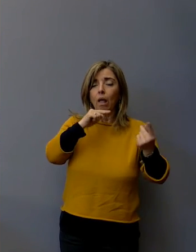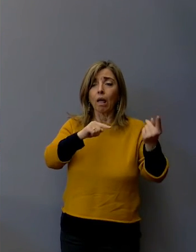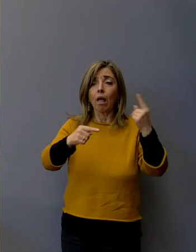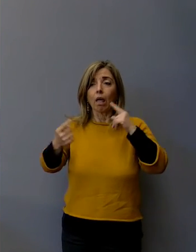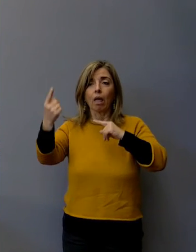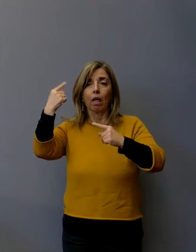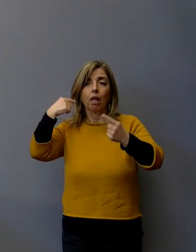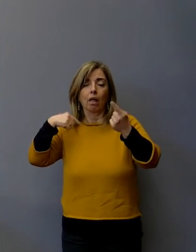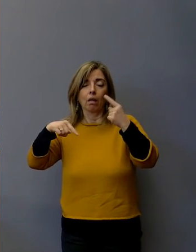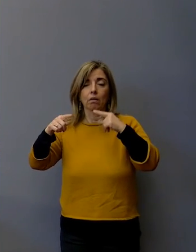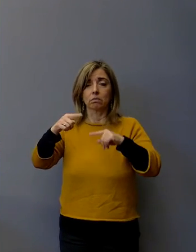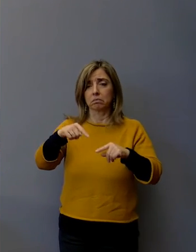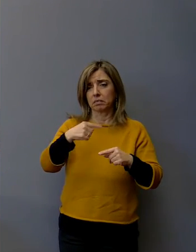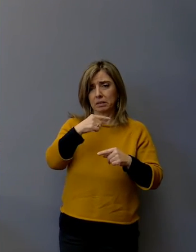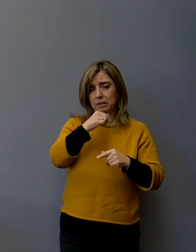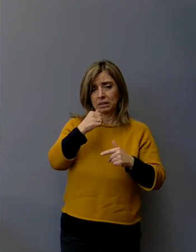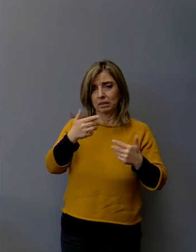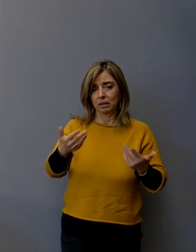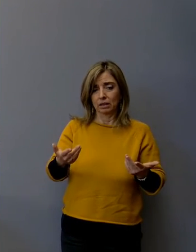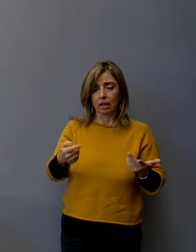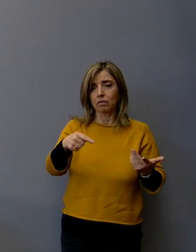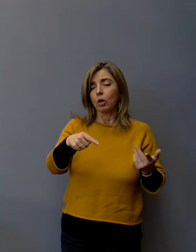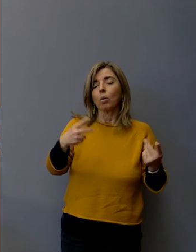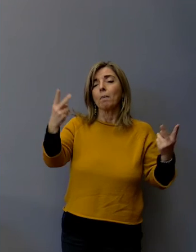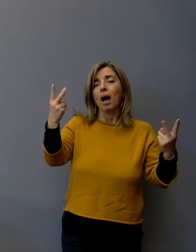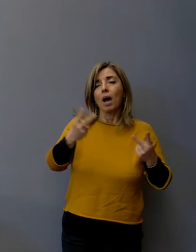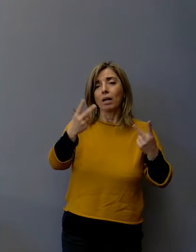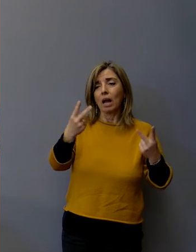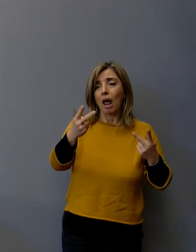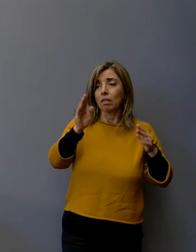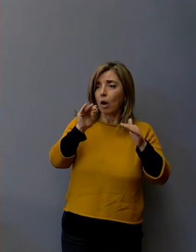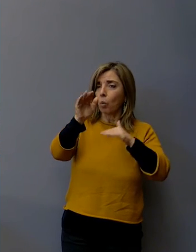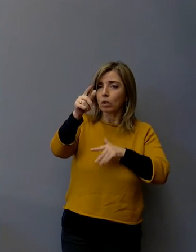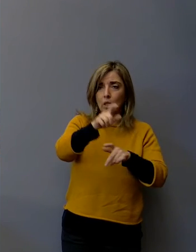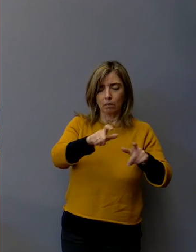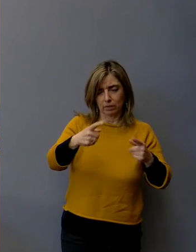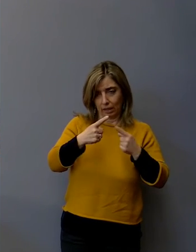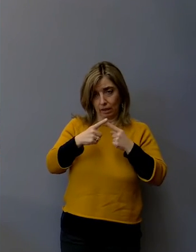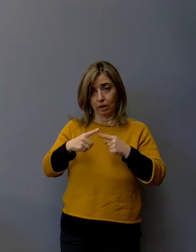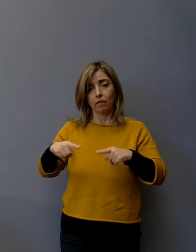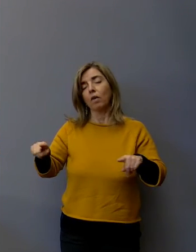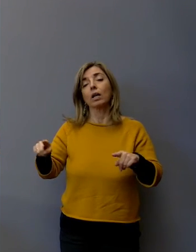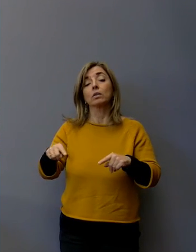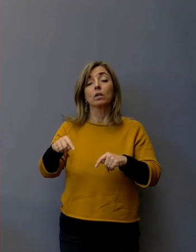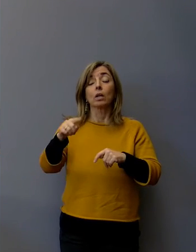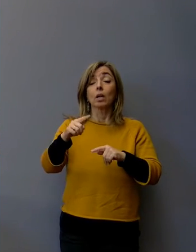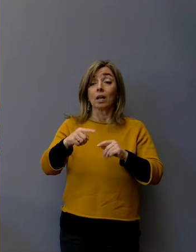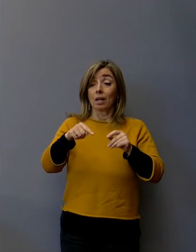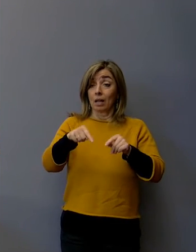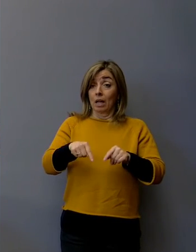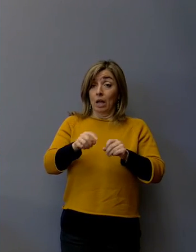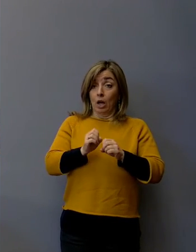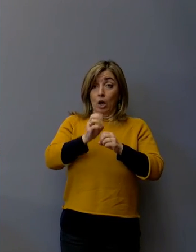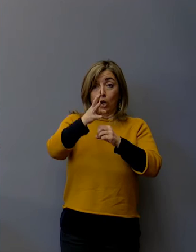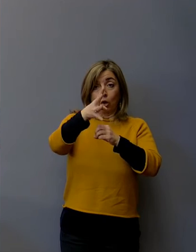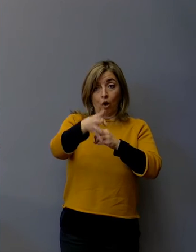non hanno diritto di cittadinanza nella realtà quotidiana delle persone abbiamo a che fare dopo il covip con